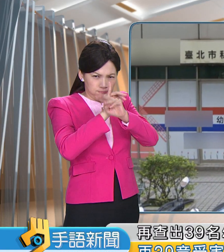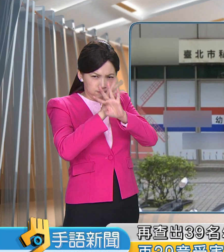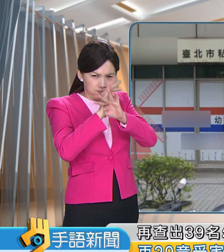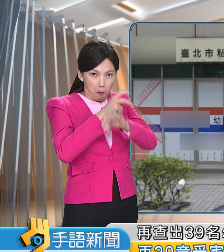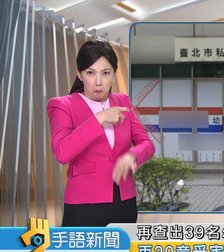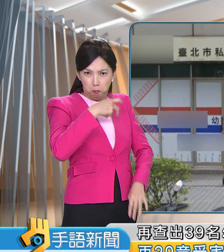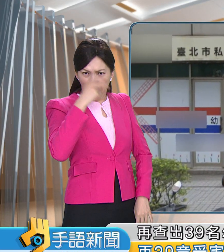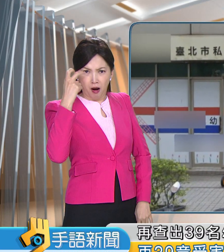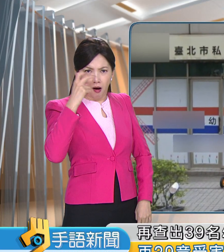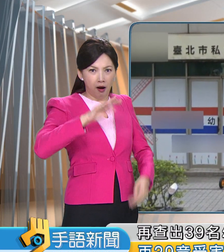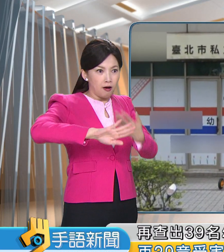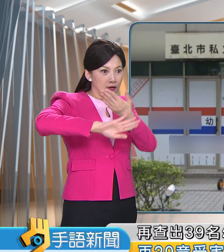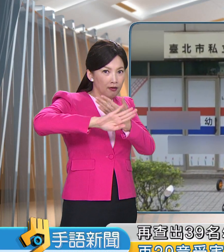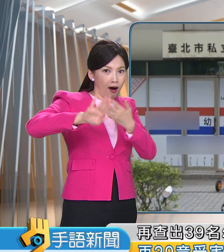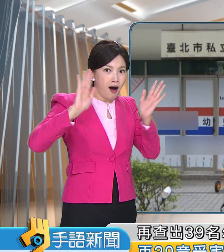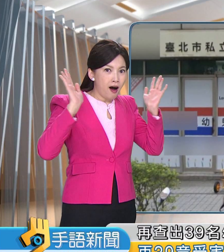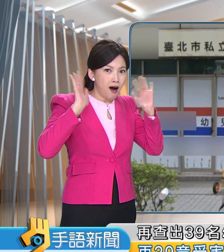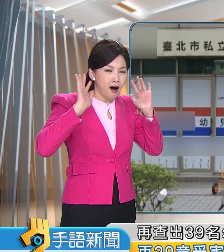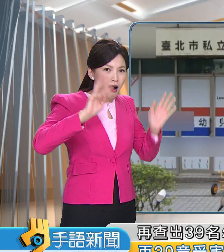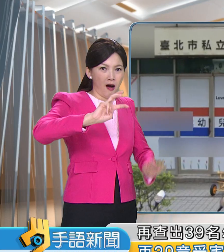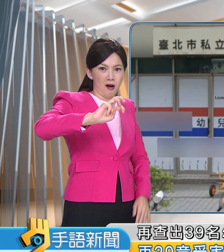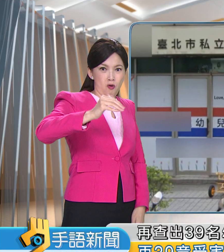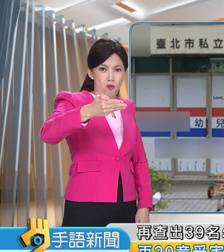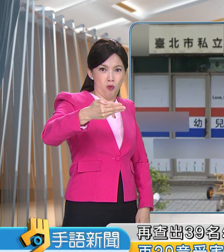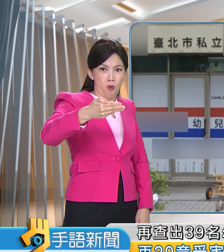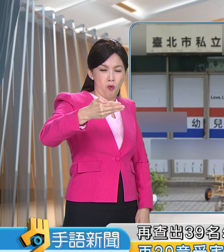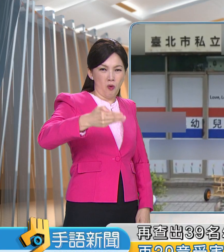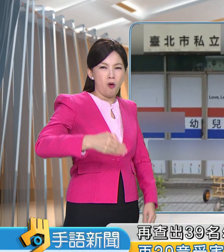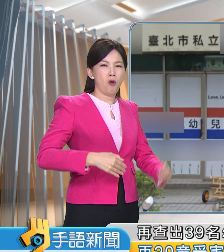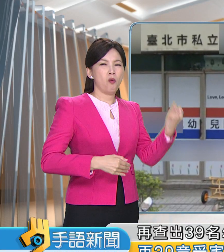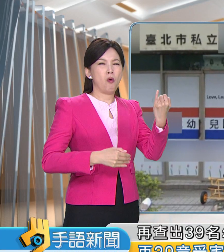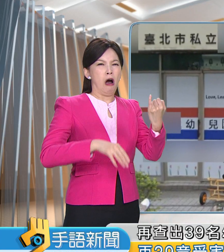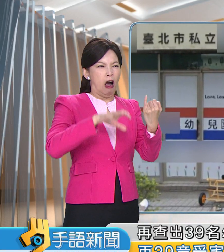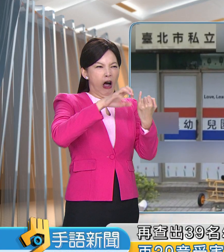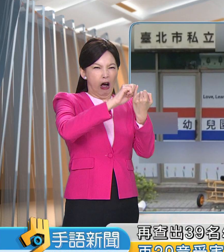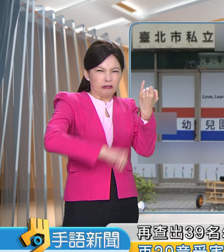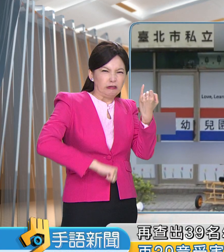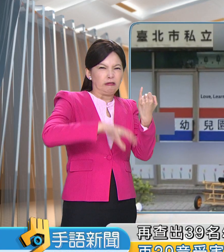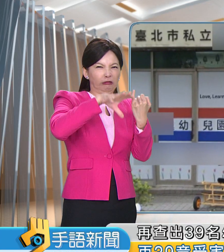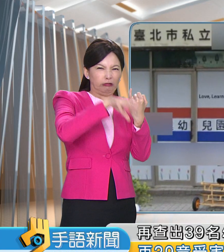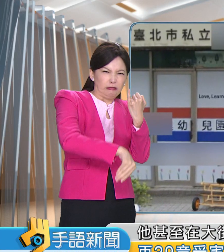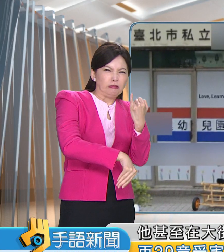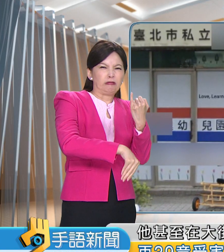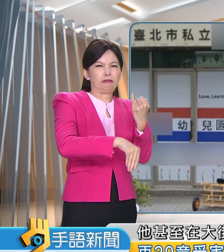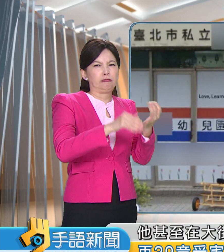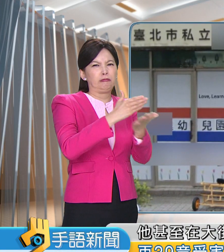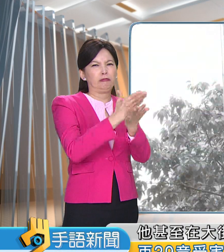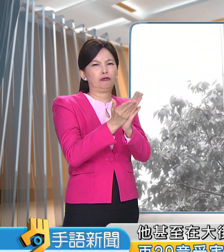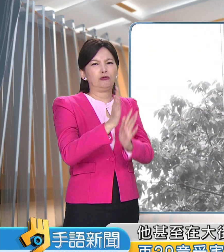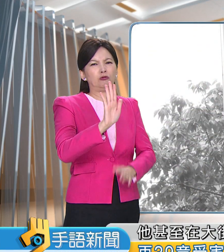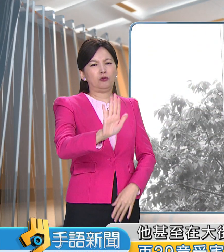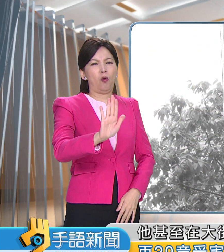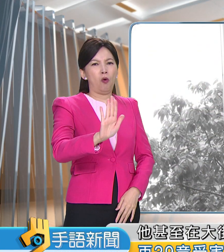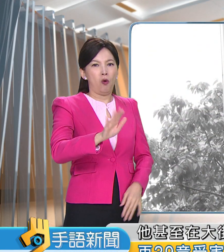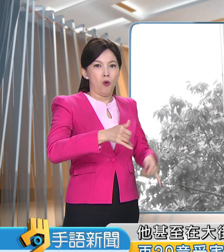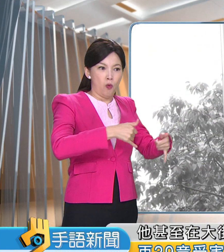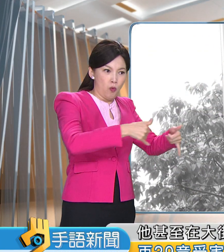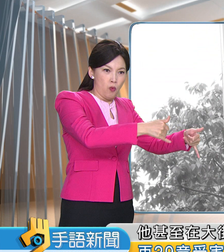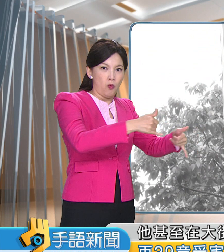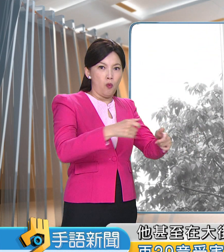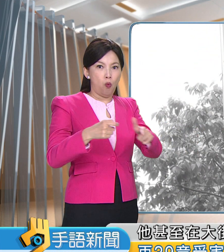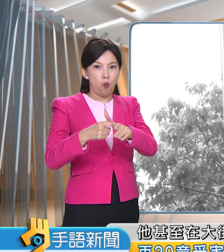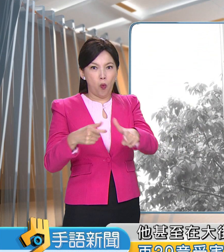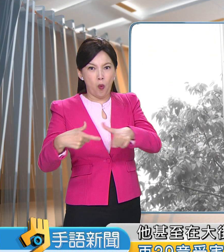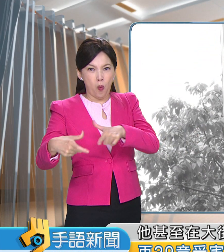查出了有39名幼童受害遭到侵犯他甚至在